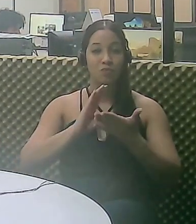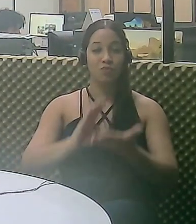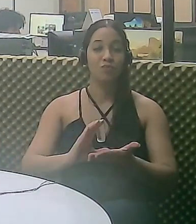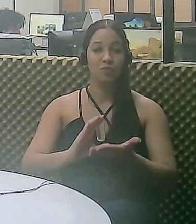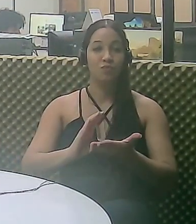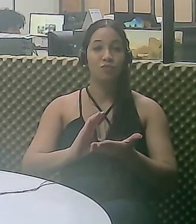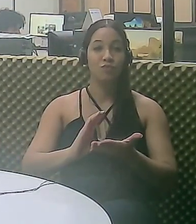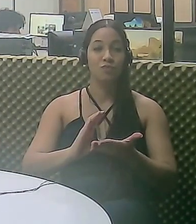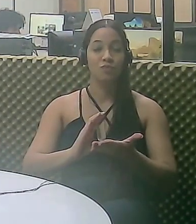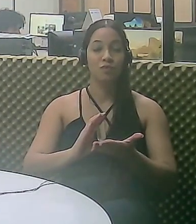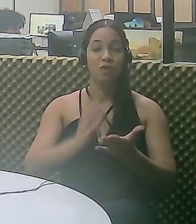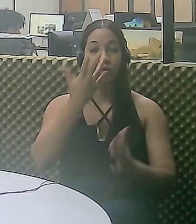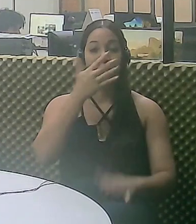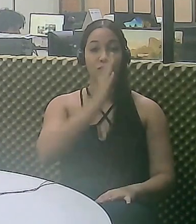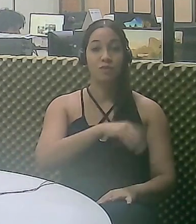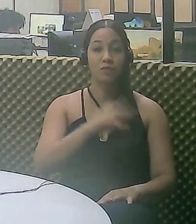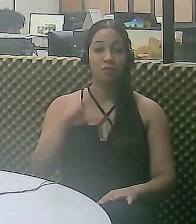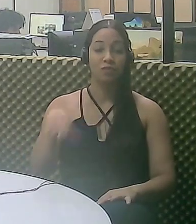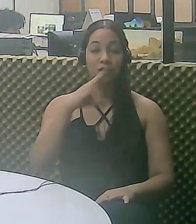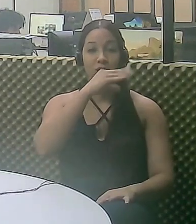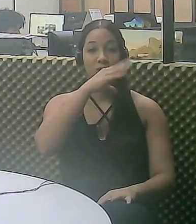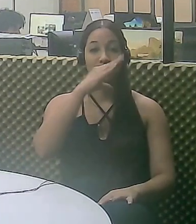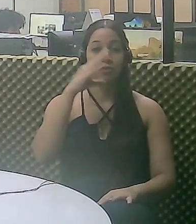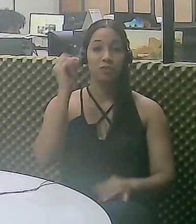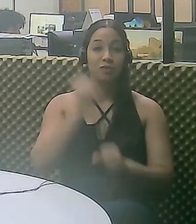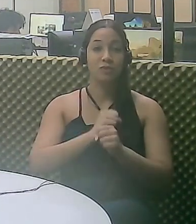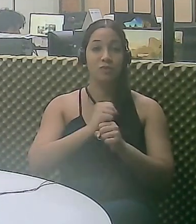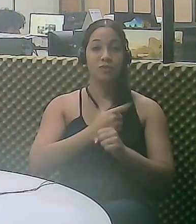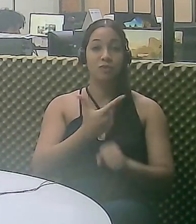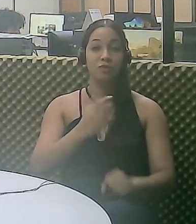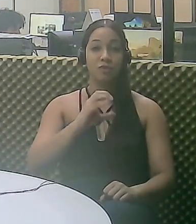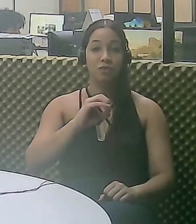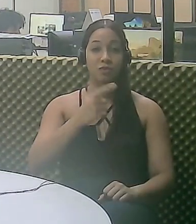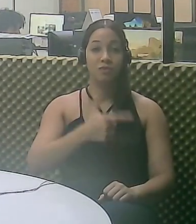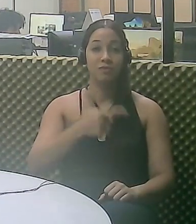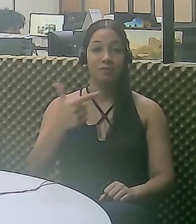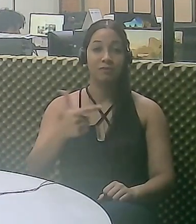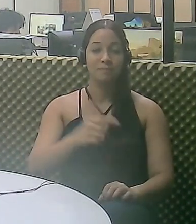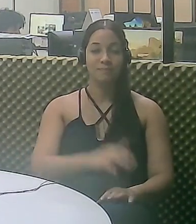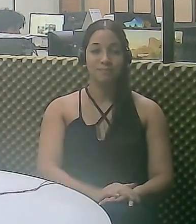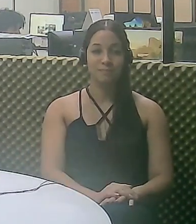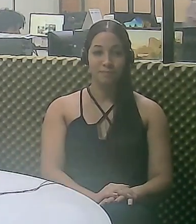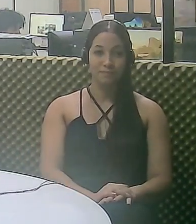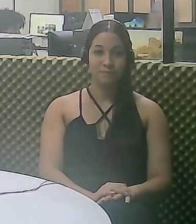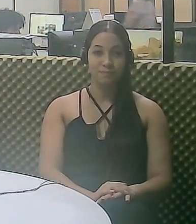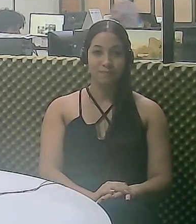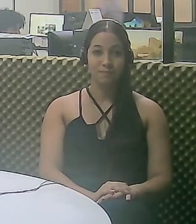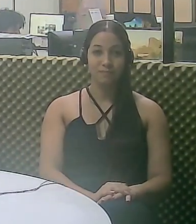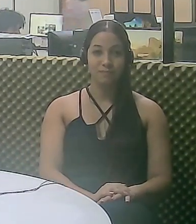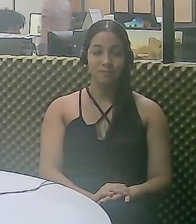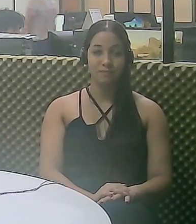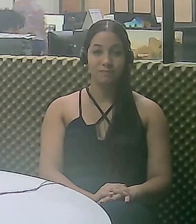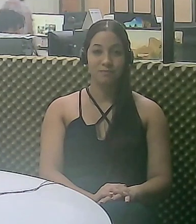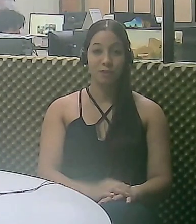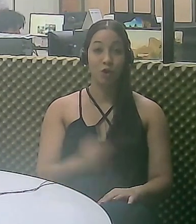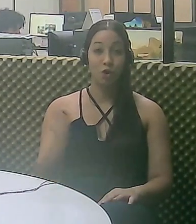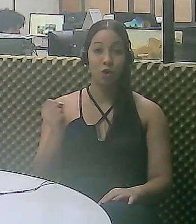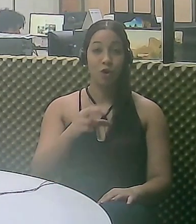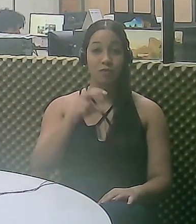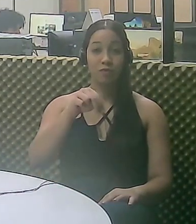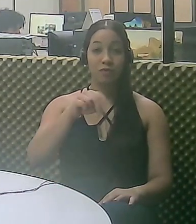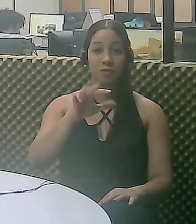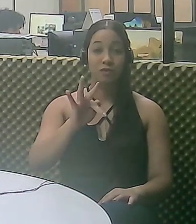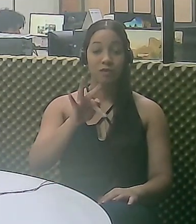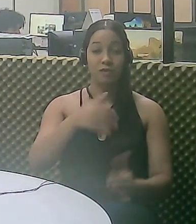aportado na área da infância e adolescência no ano de 2022. A nova nota fiscal